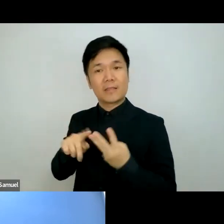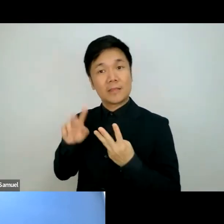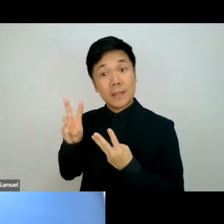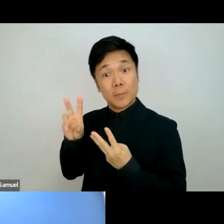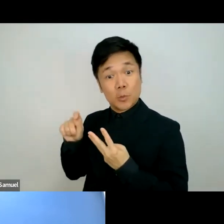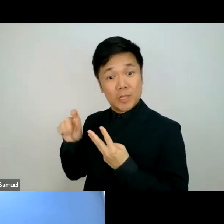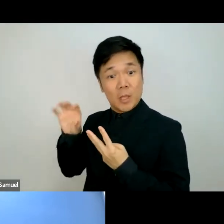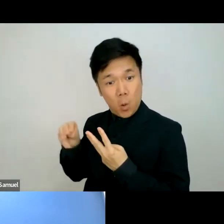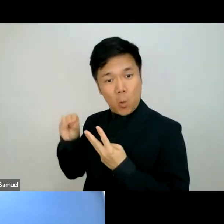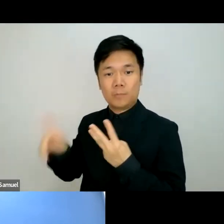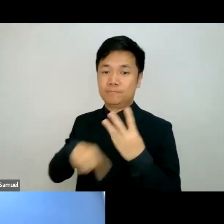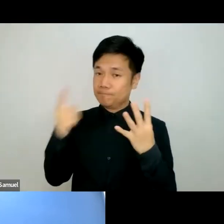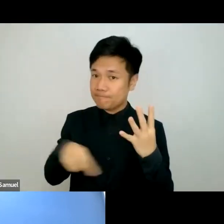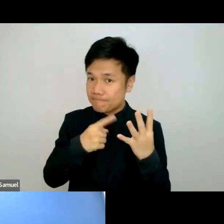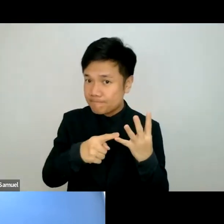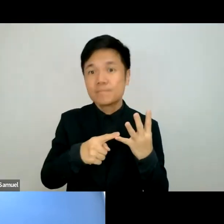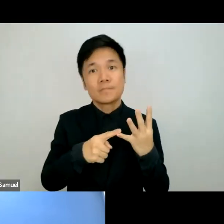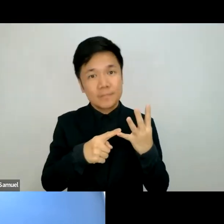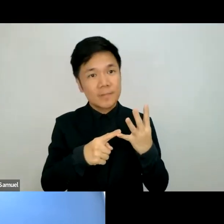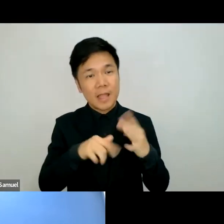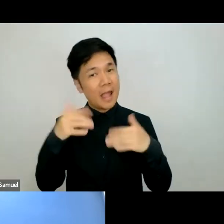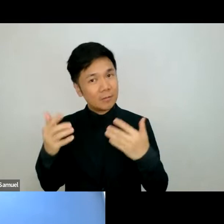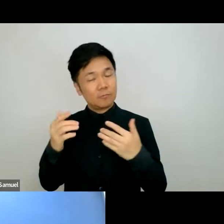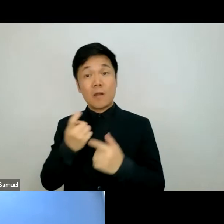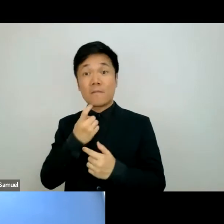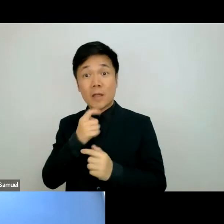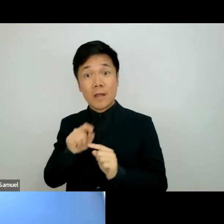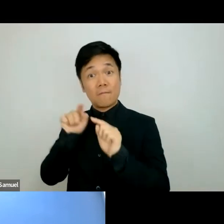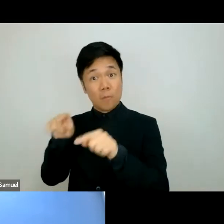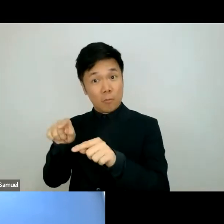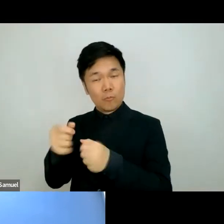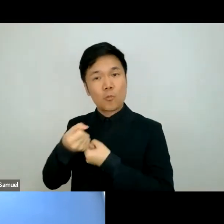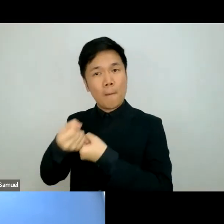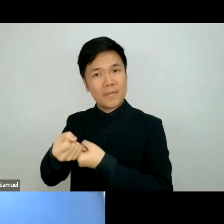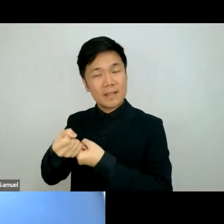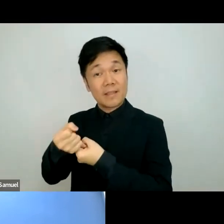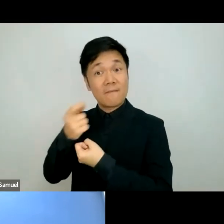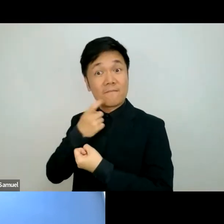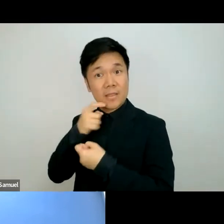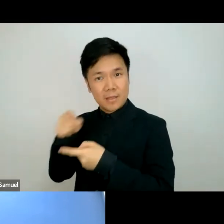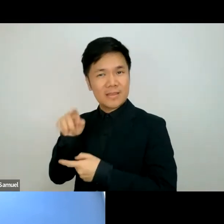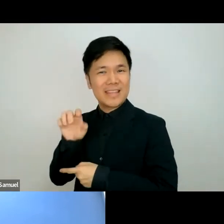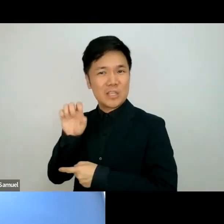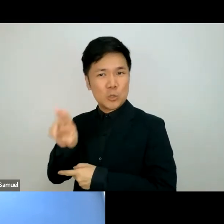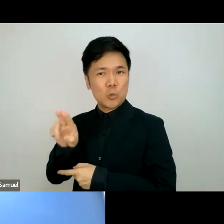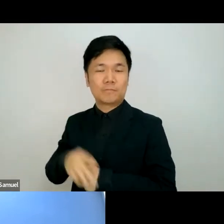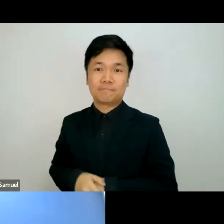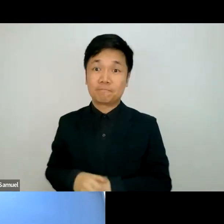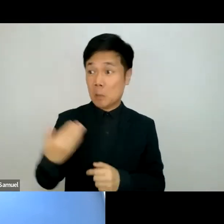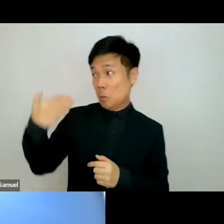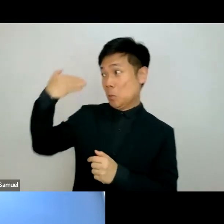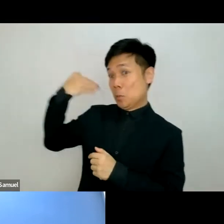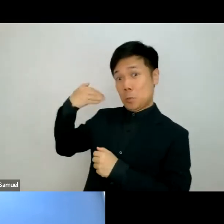aux Nations Unies, à l'OMC et aussi à la mission à